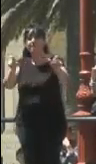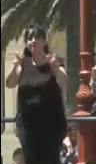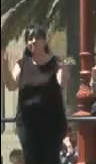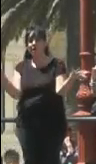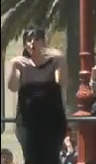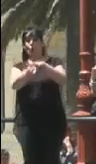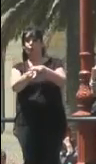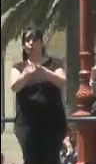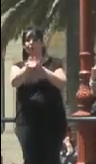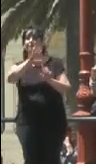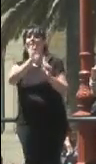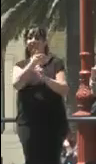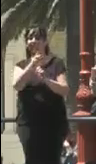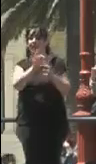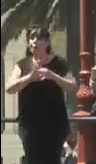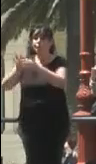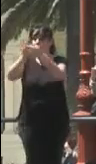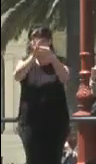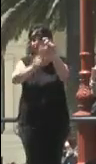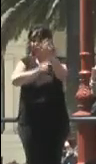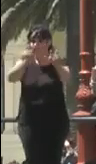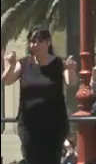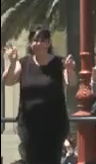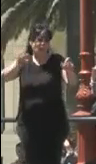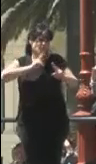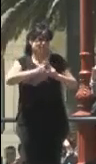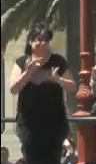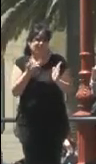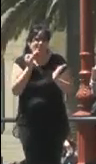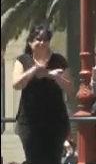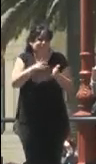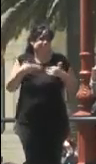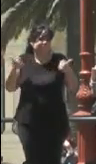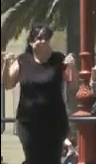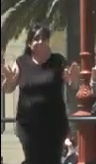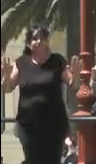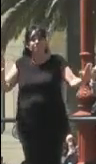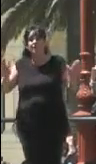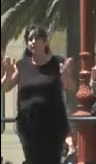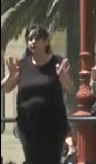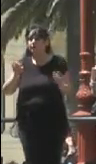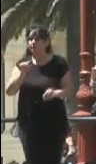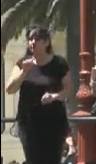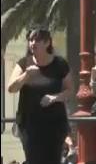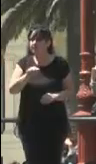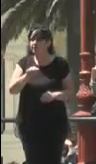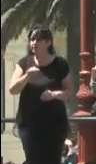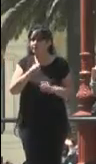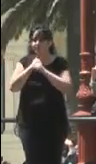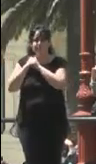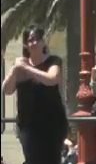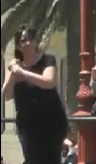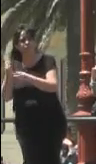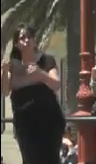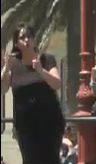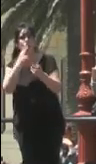La confluencia, la unidad popular, o como cada uno le quiera llamar a este proyecto, no es algo que dependa única y exclusivamente de